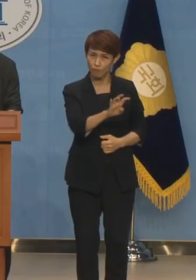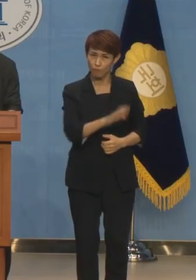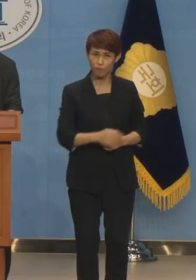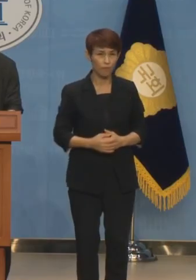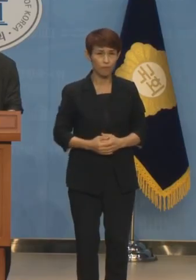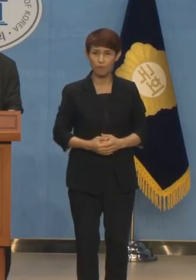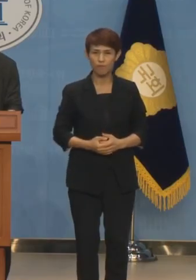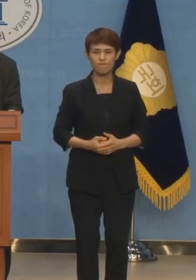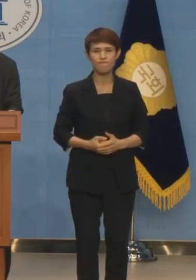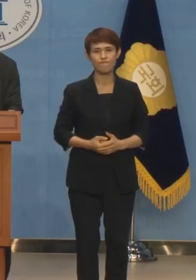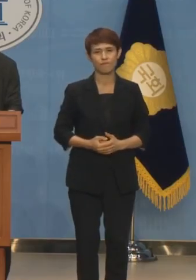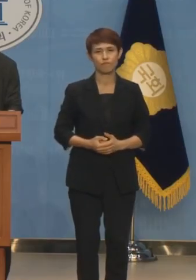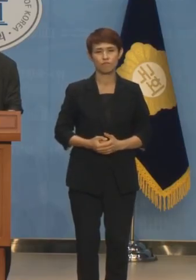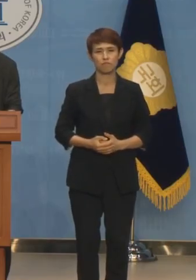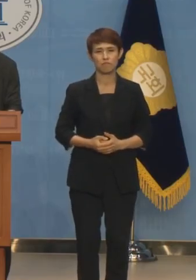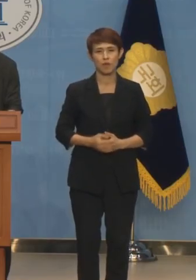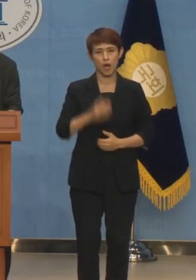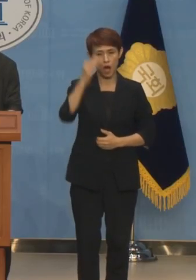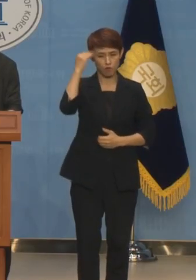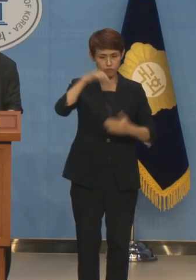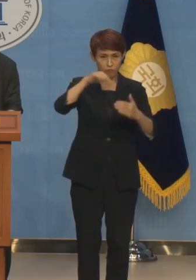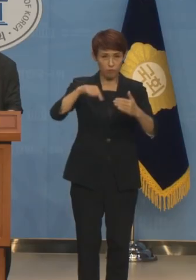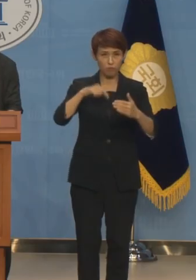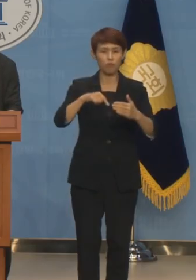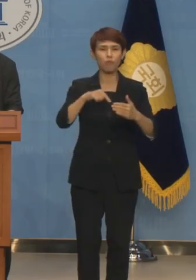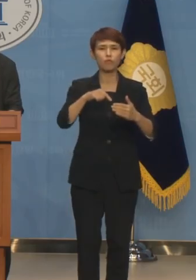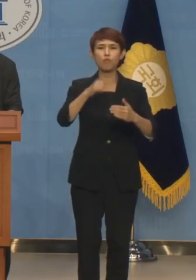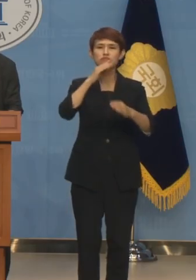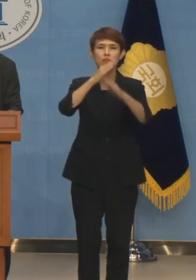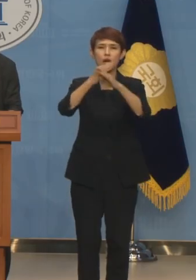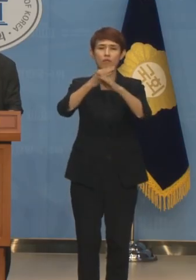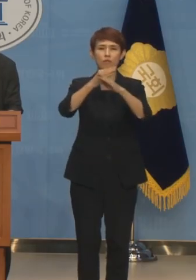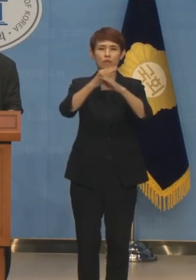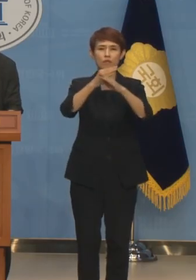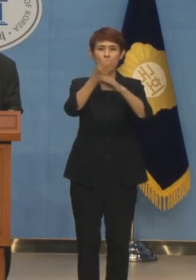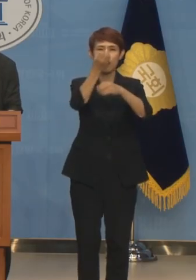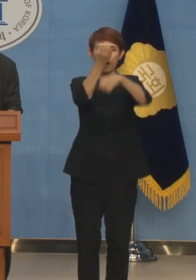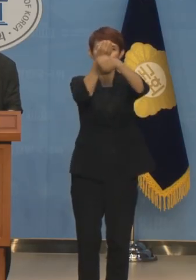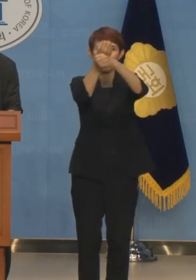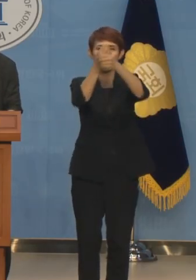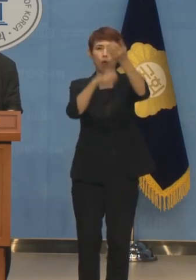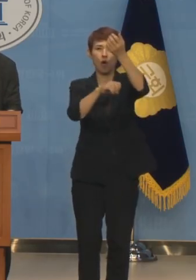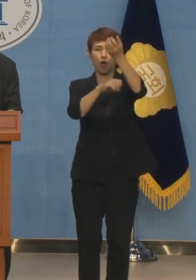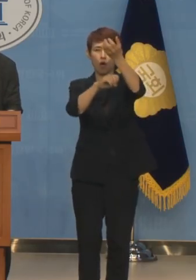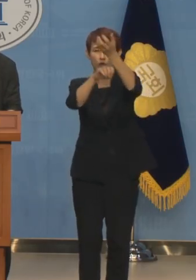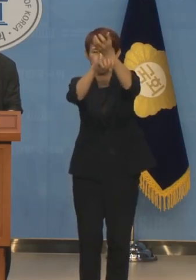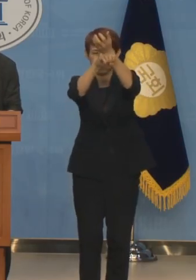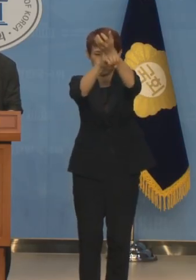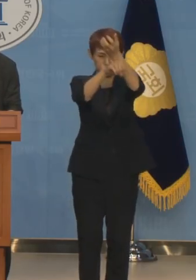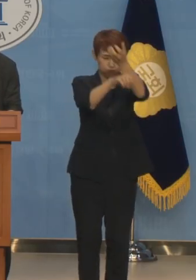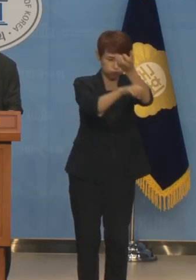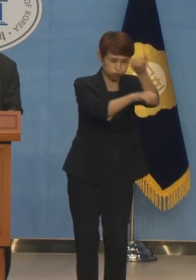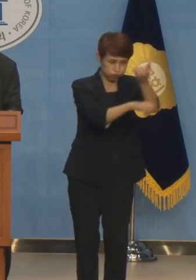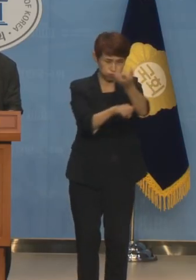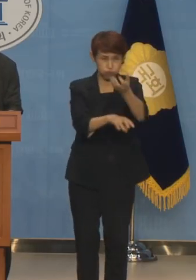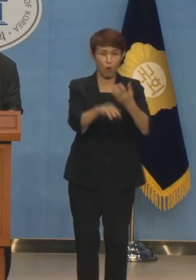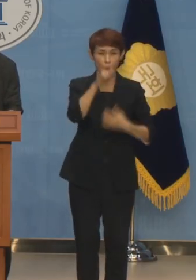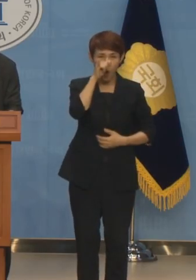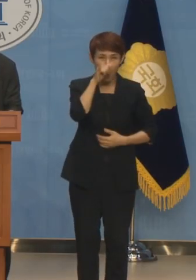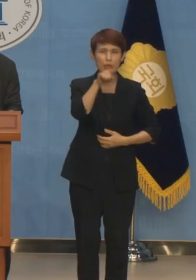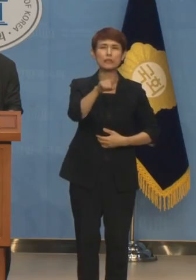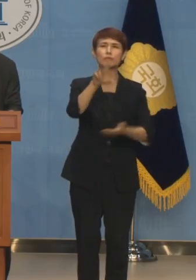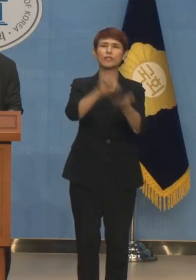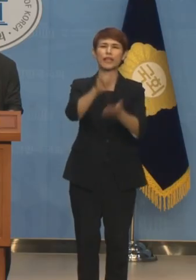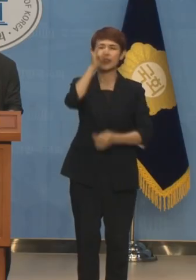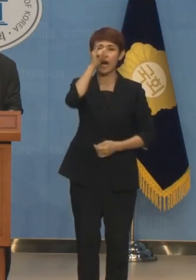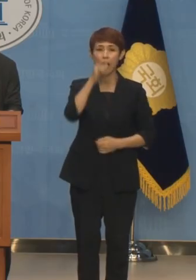있습니까? 남한에서 살포되는 대북전단은 모른 체 하면서 북한에서 넘어오는 오물풍선만 문제시 삼는